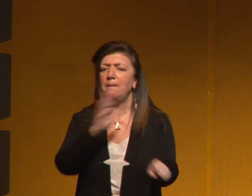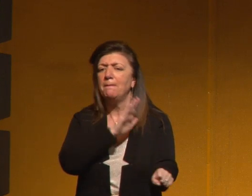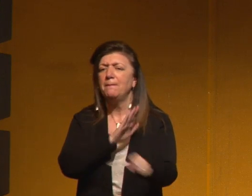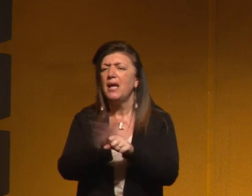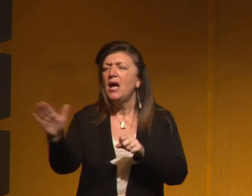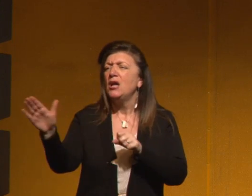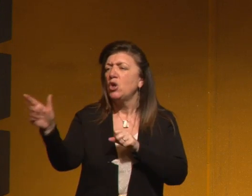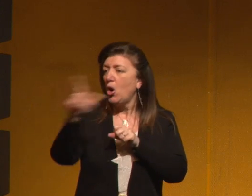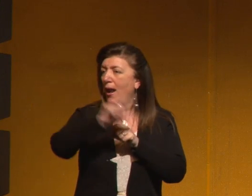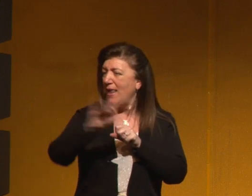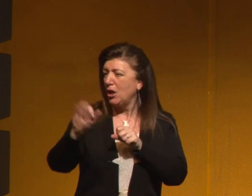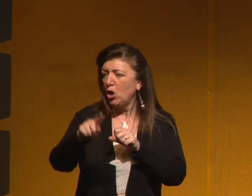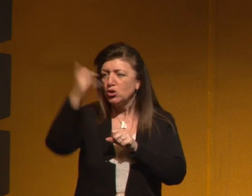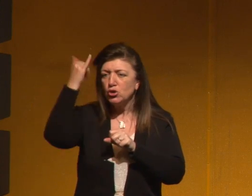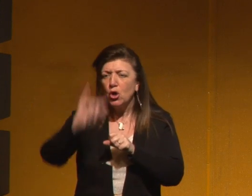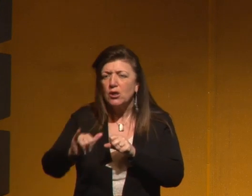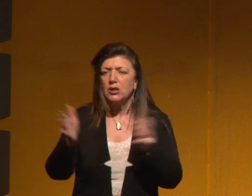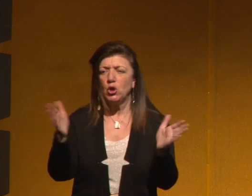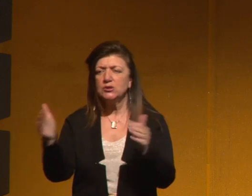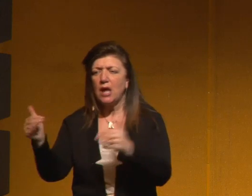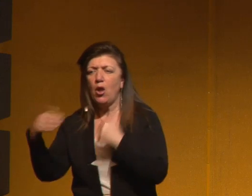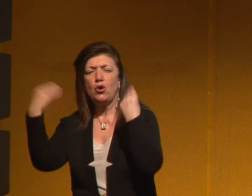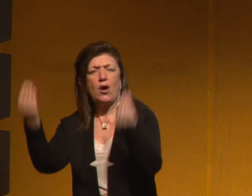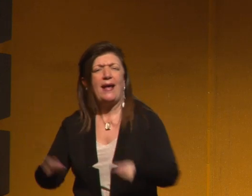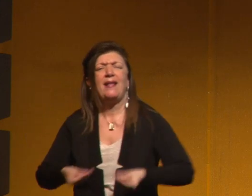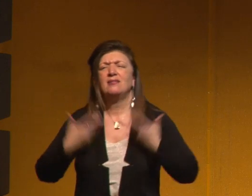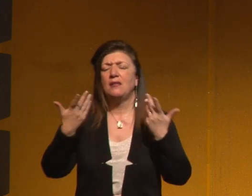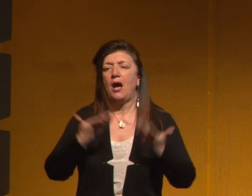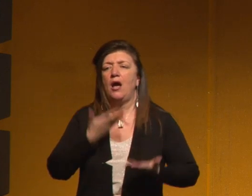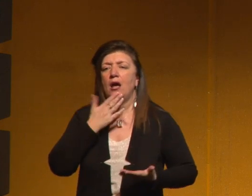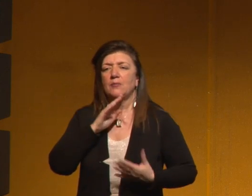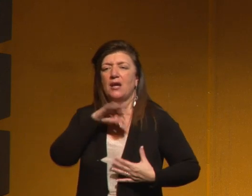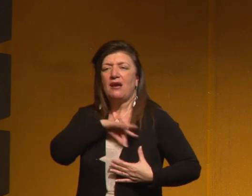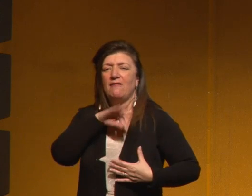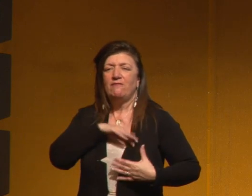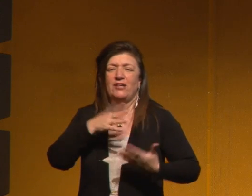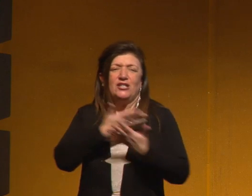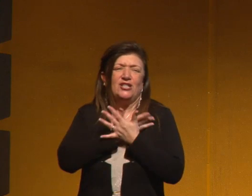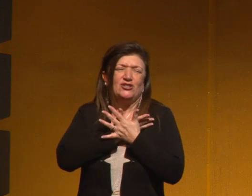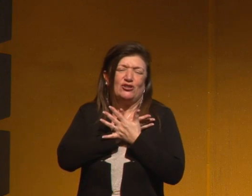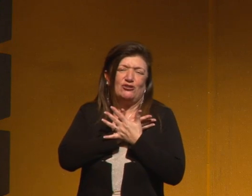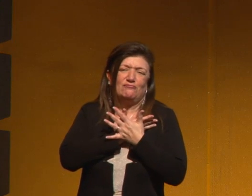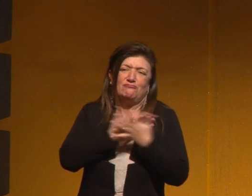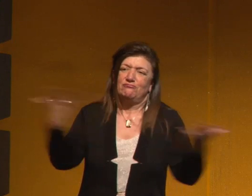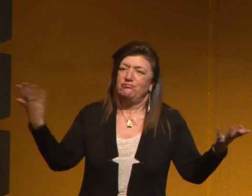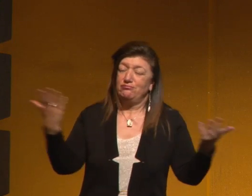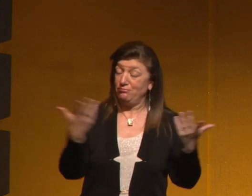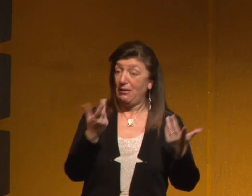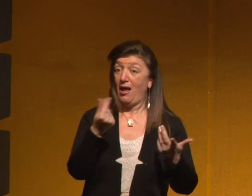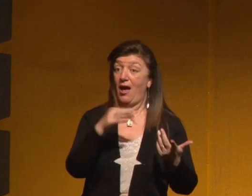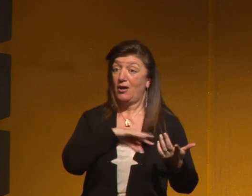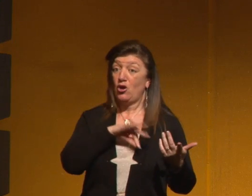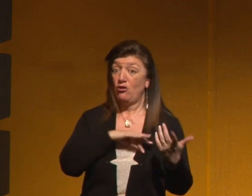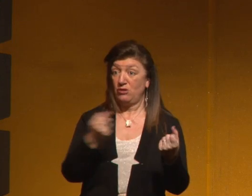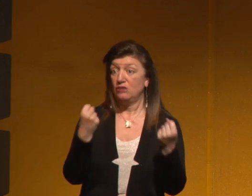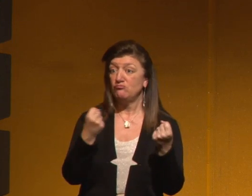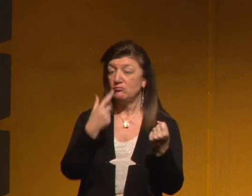il salone che tutto questo dà anche un enorme beneficio è anche un'importante ricaduta economica sul territorio